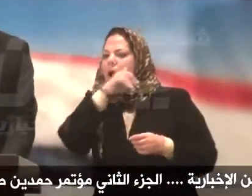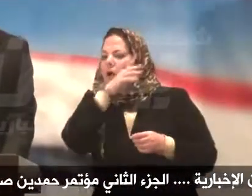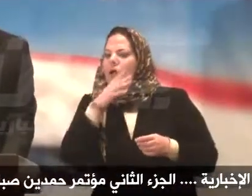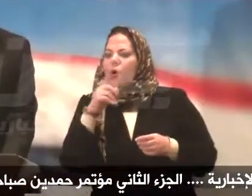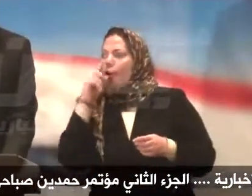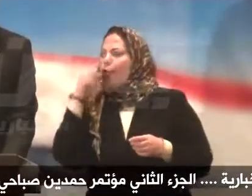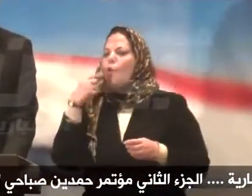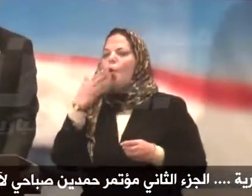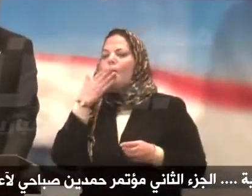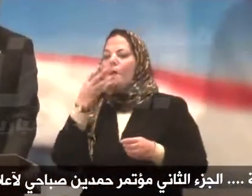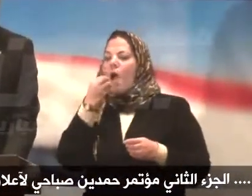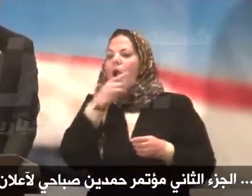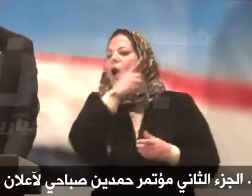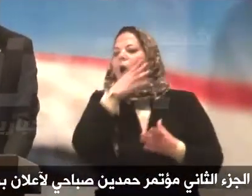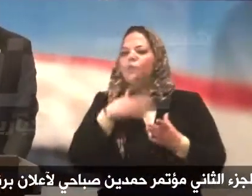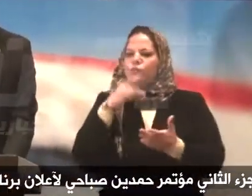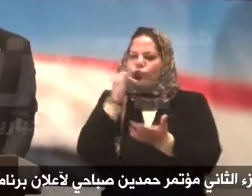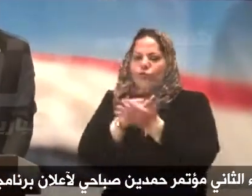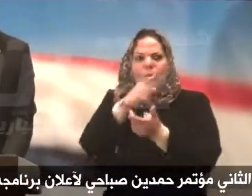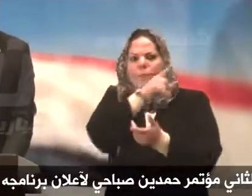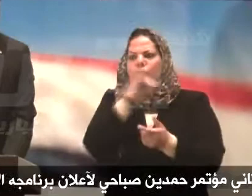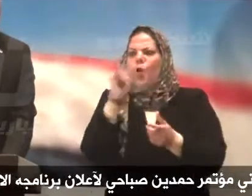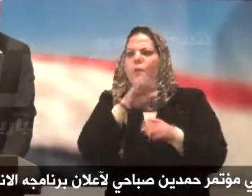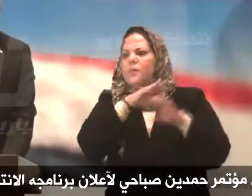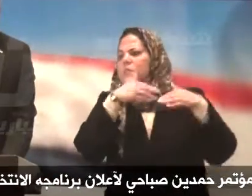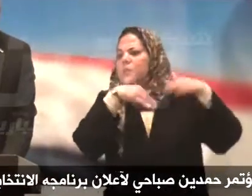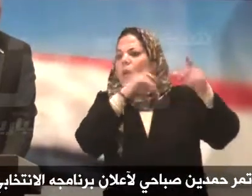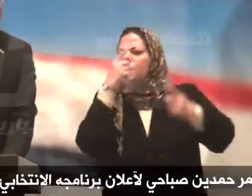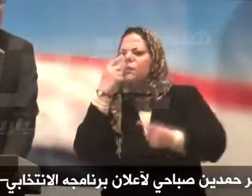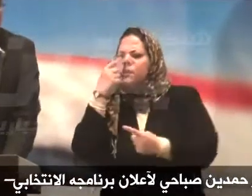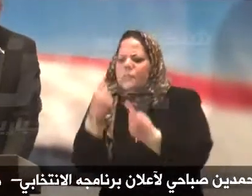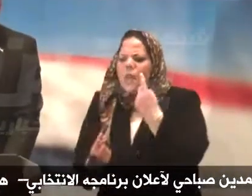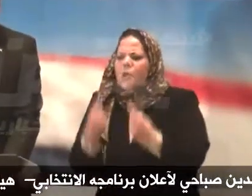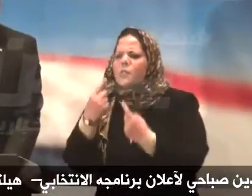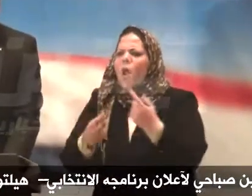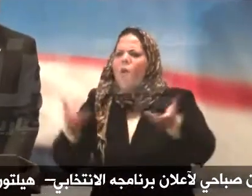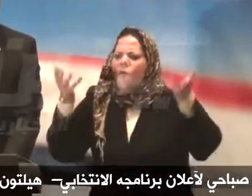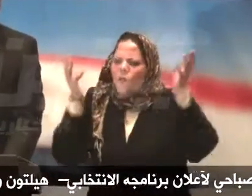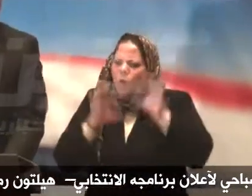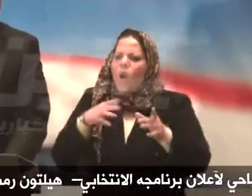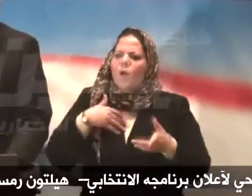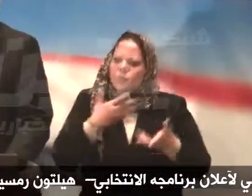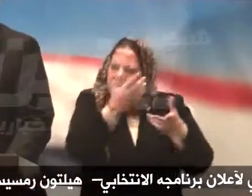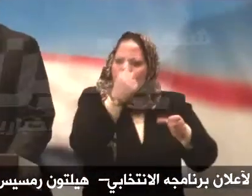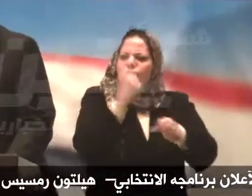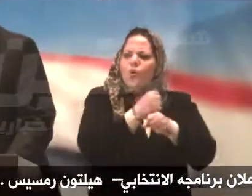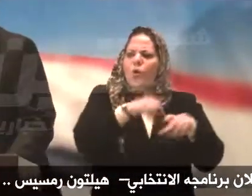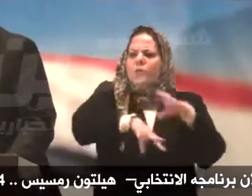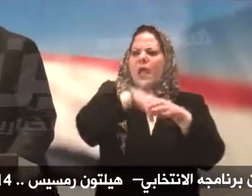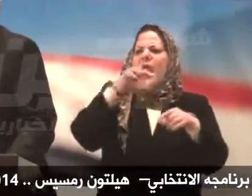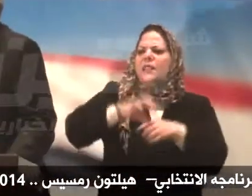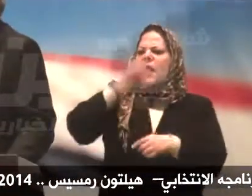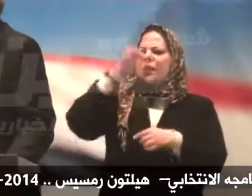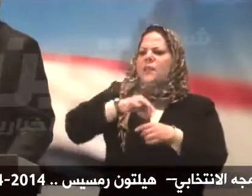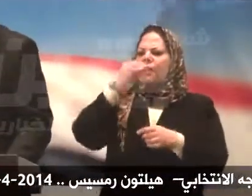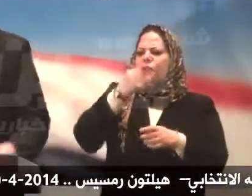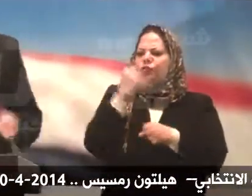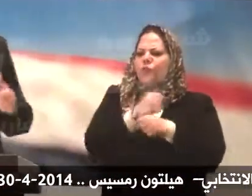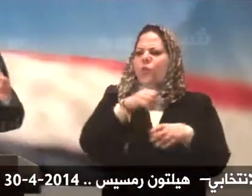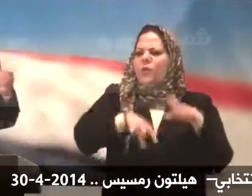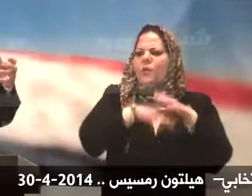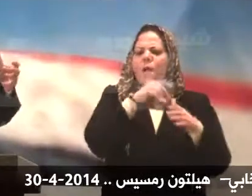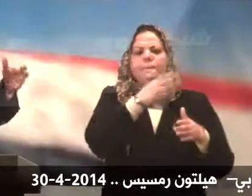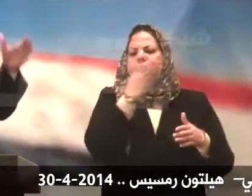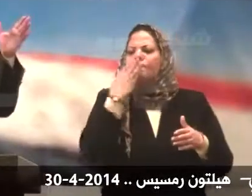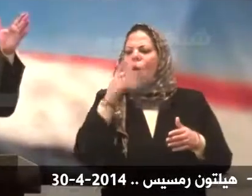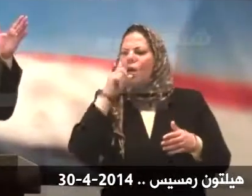مصدر للخير، قدرة ان احنا نعمل زراعات بيئية نوفر بيها انتاجية وما نلوثش بحيرة ناصر